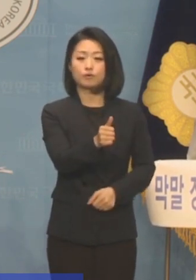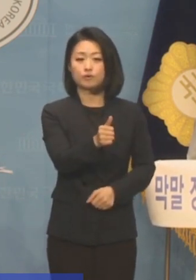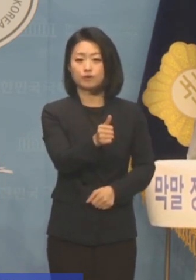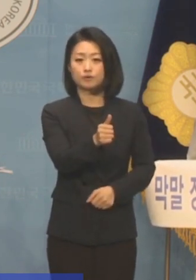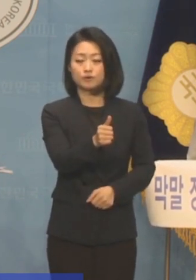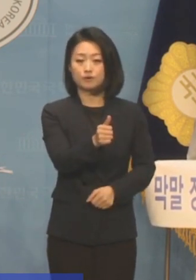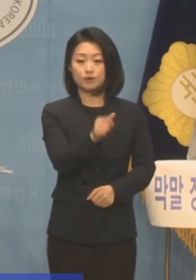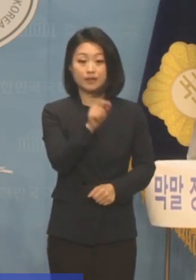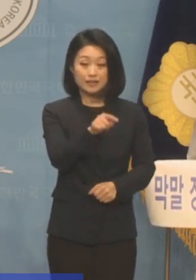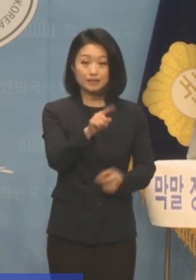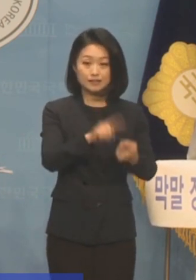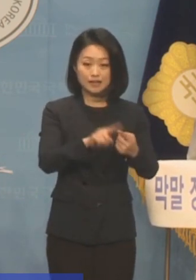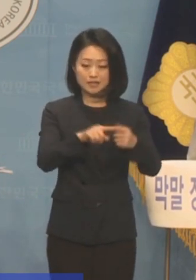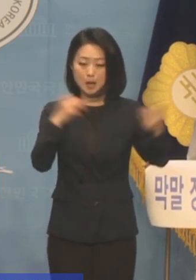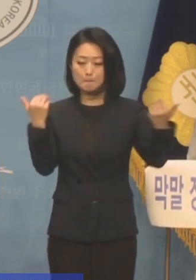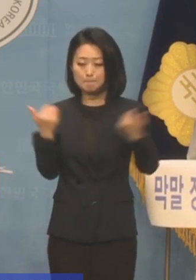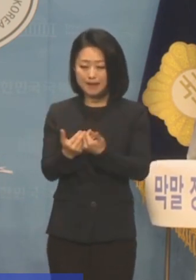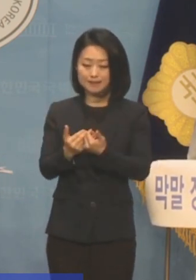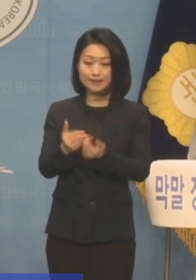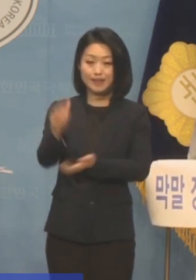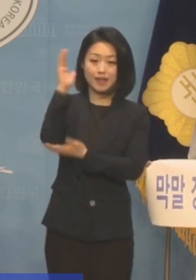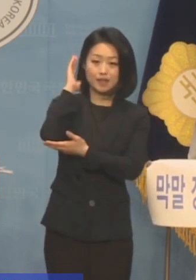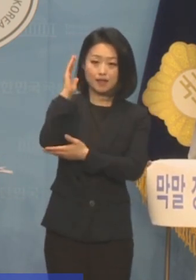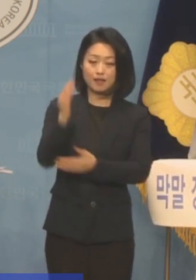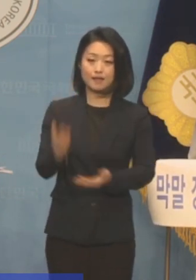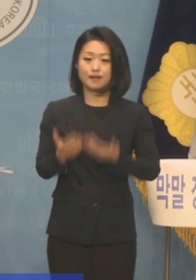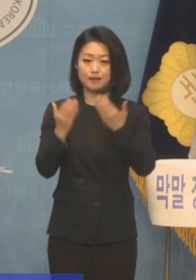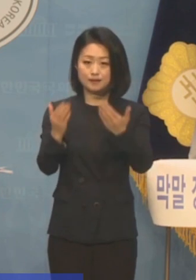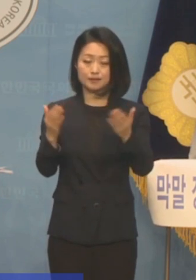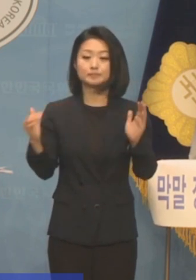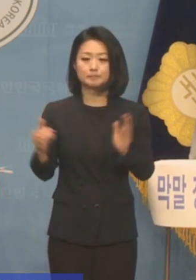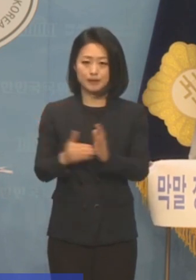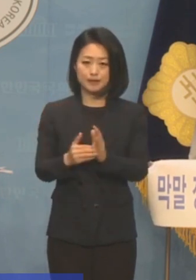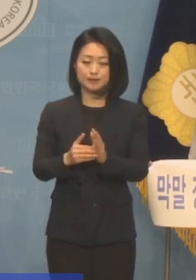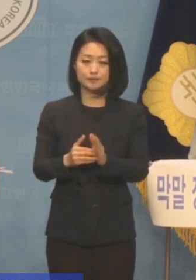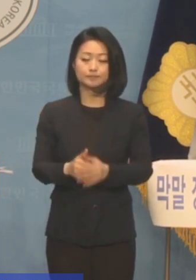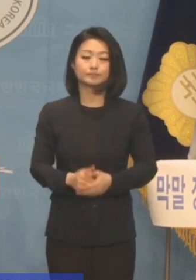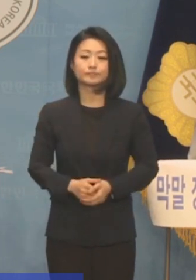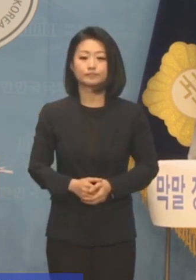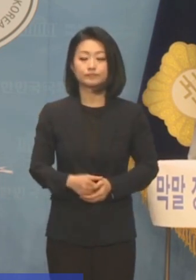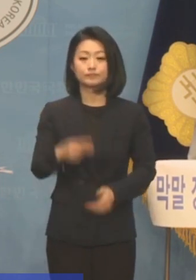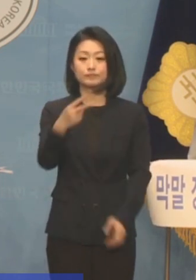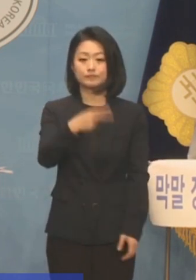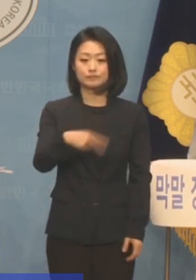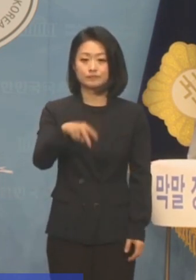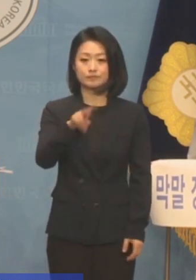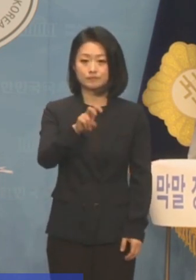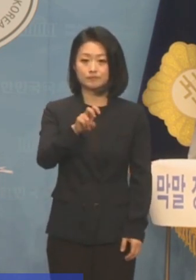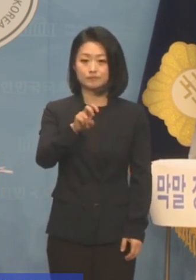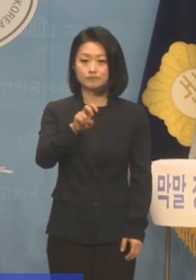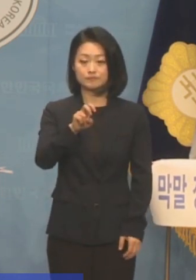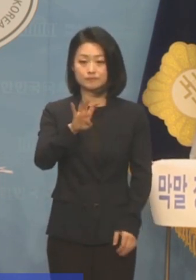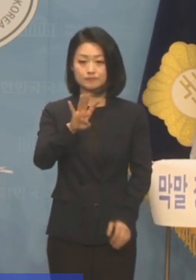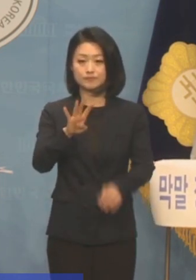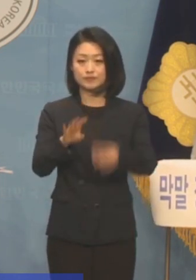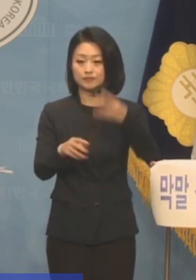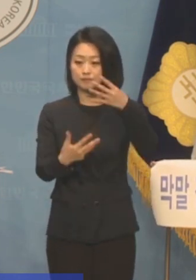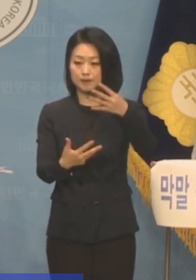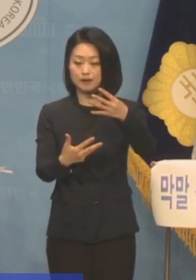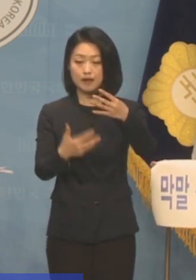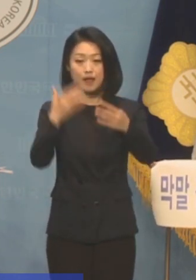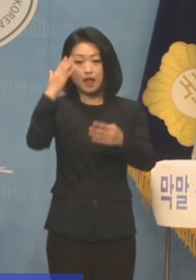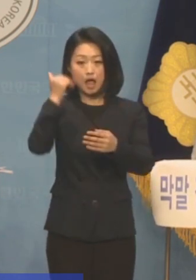정치인 반대 포고문을 이제 마치고자 합니다 2024년 4월 8일